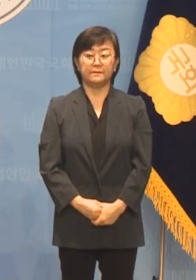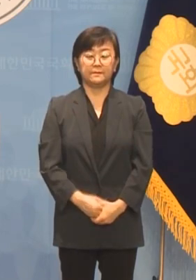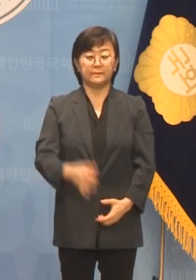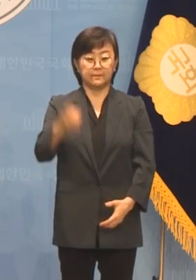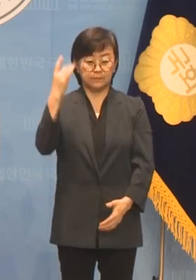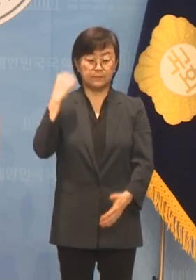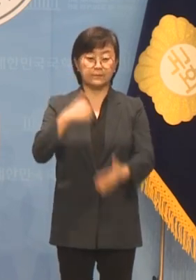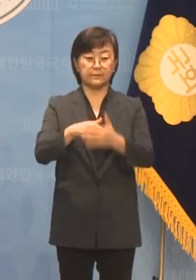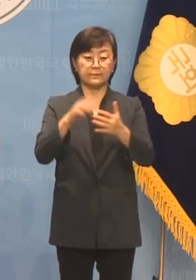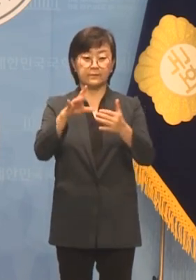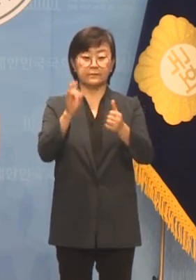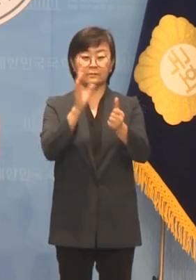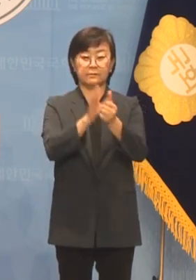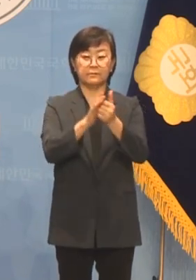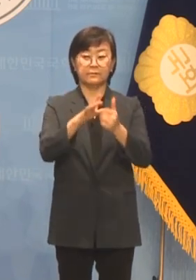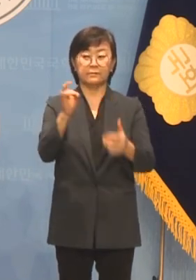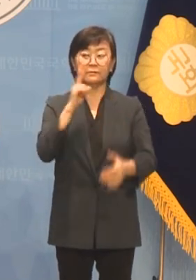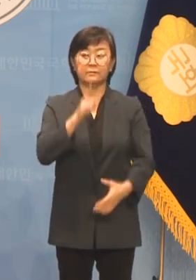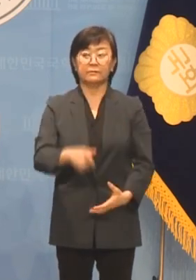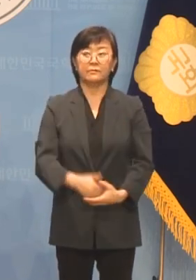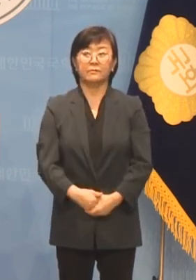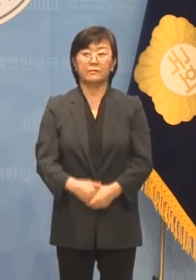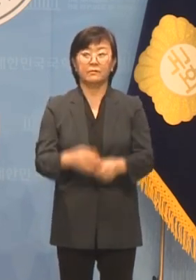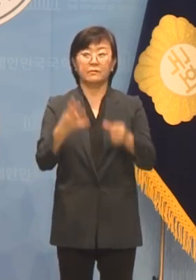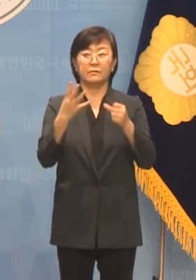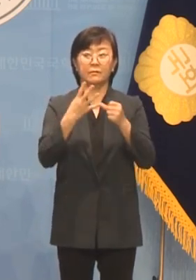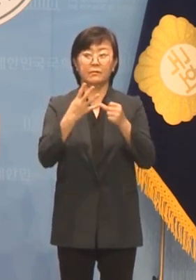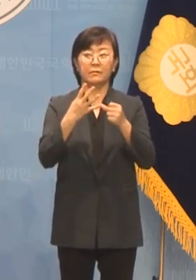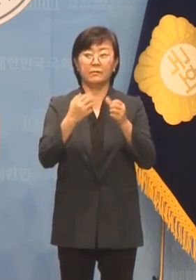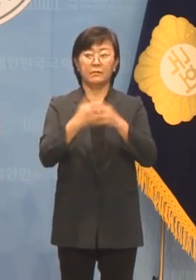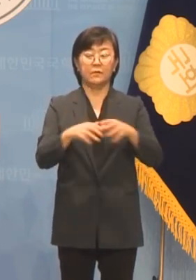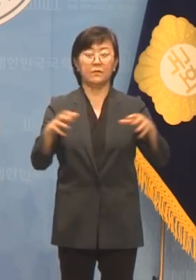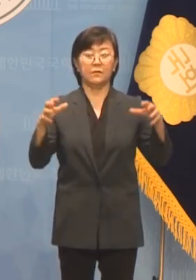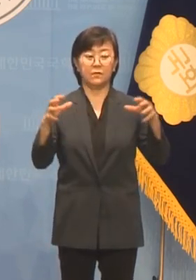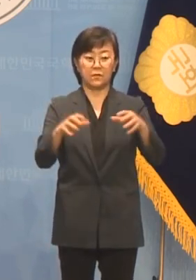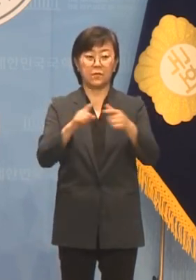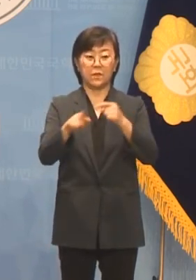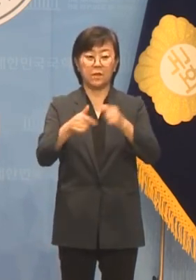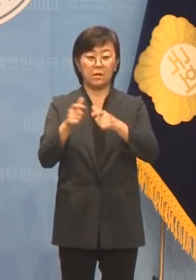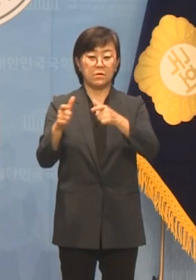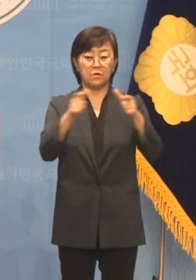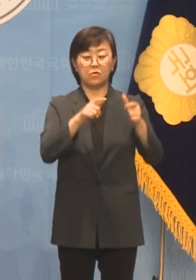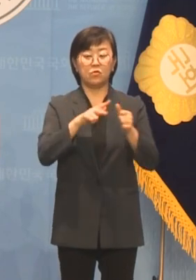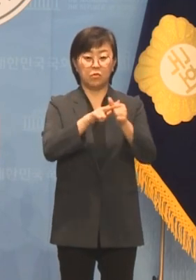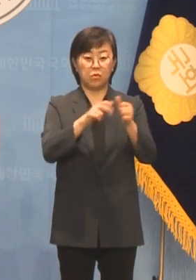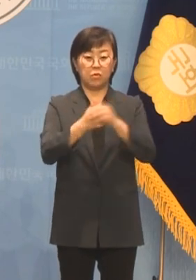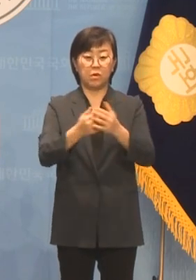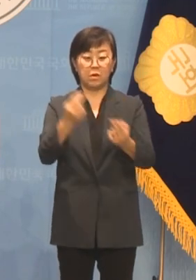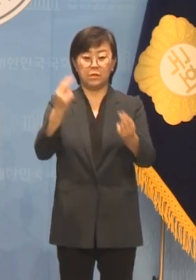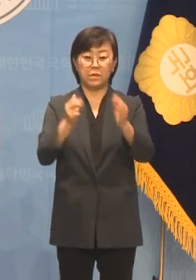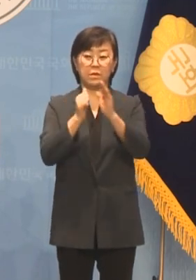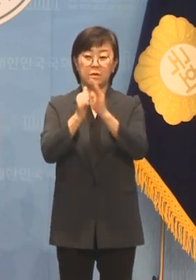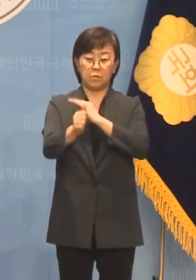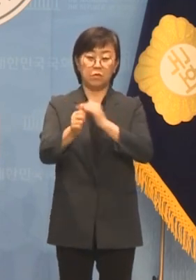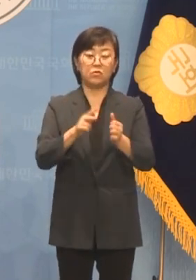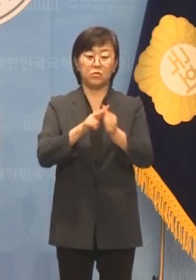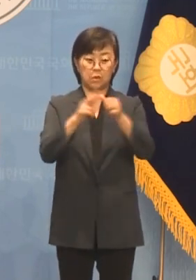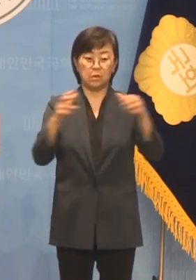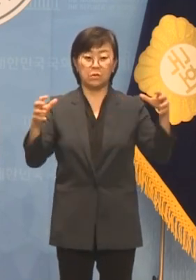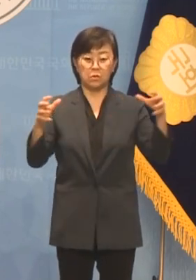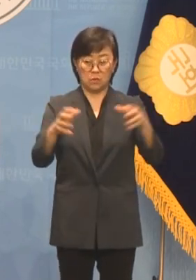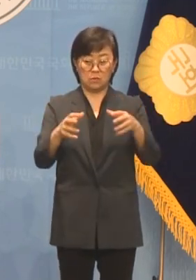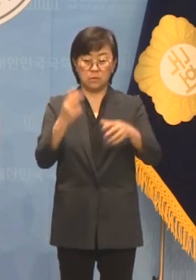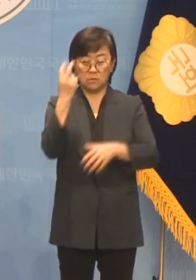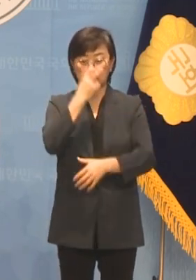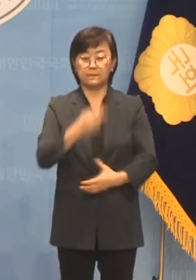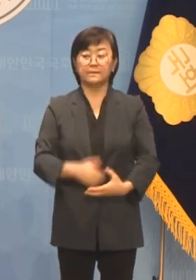원칙과 상식에서 선임한다. 넷째, 통합공관위는 지역구 후보와 비례대표 후보를